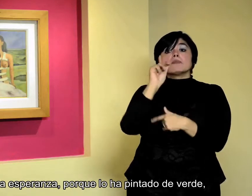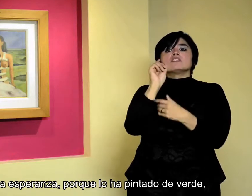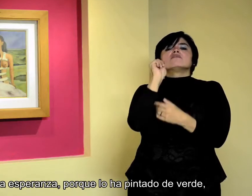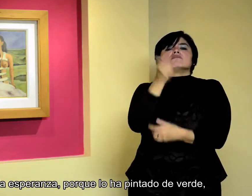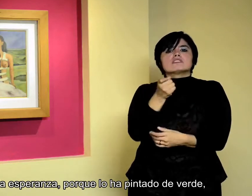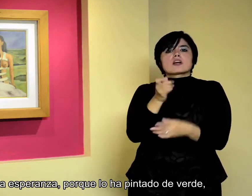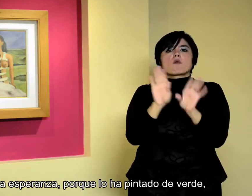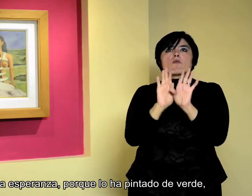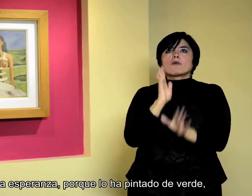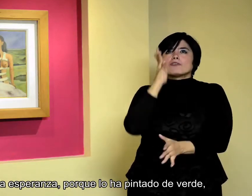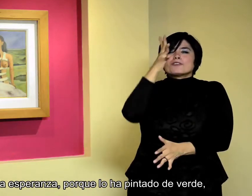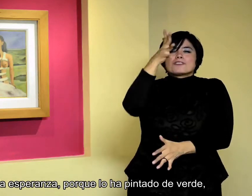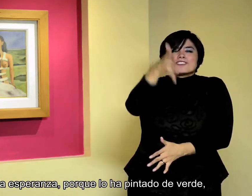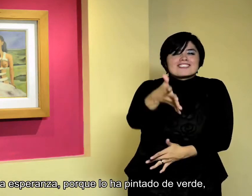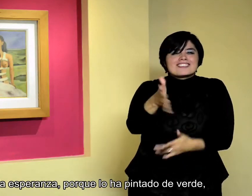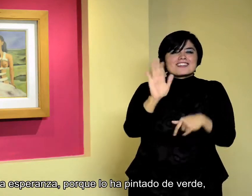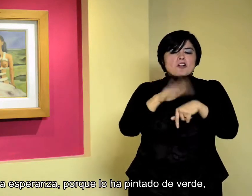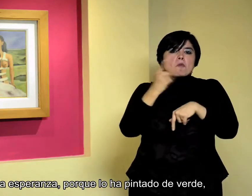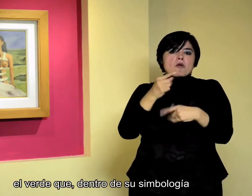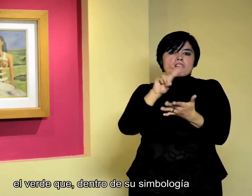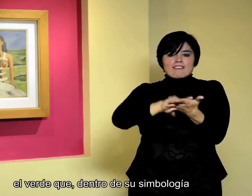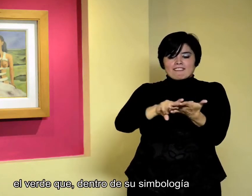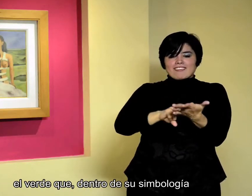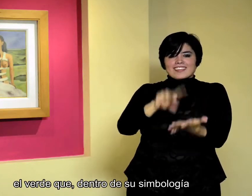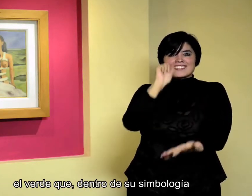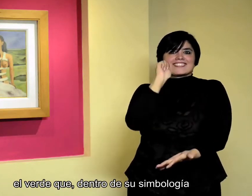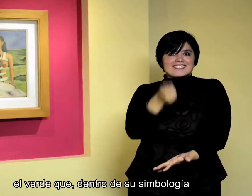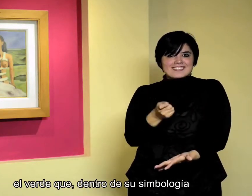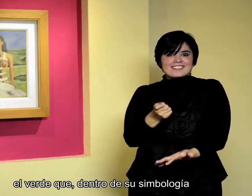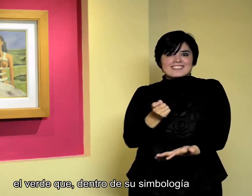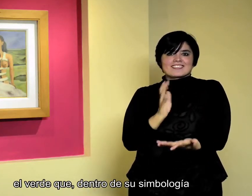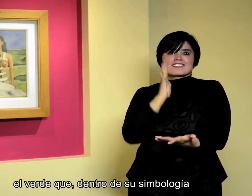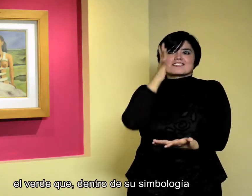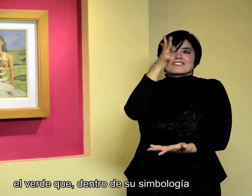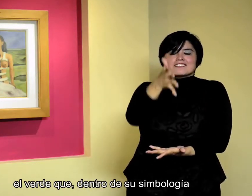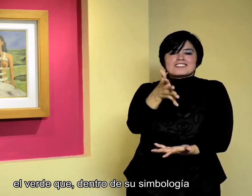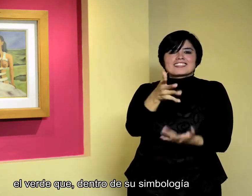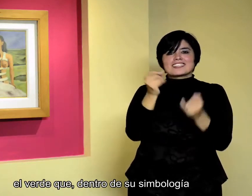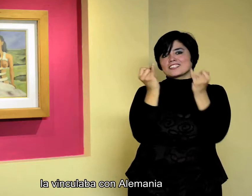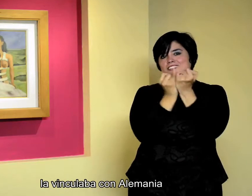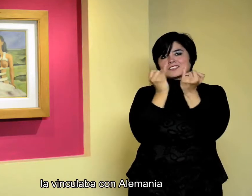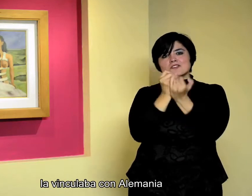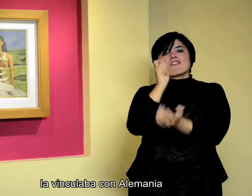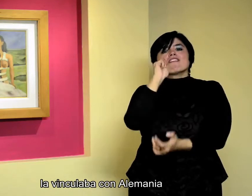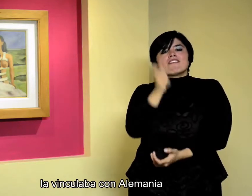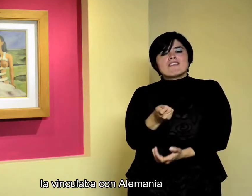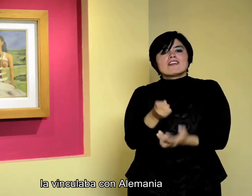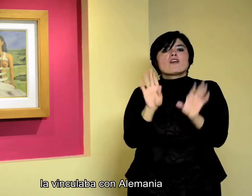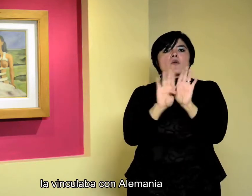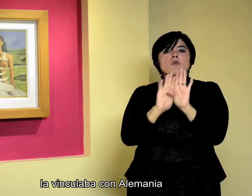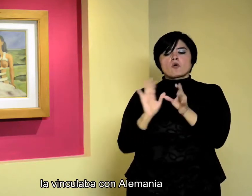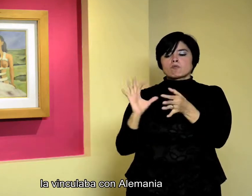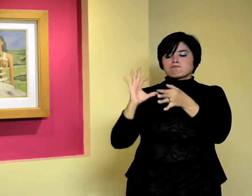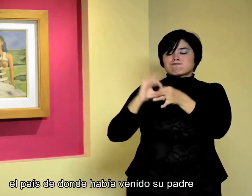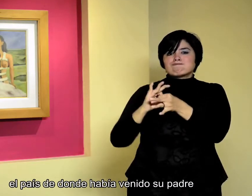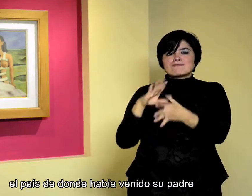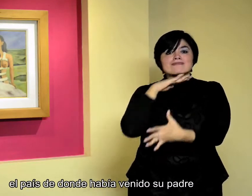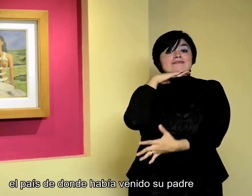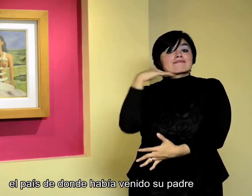esperanza, porque lo ha pintado de verde. El verde que dentro de su simbología la vinculaba con Alemania, el país